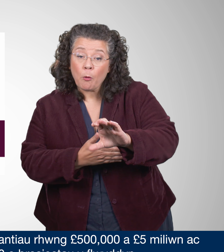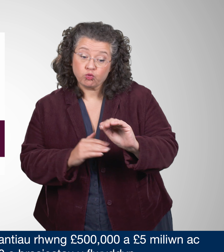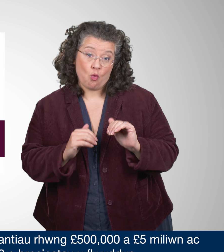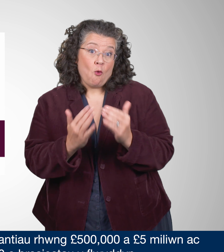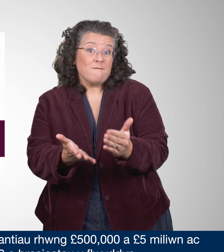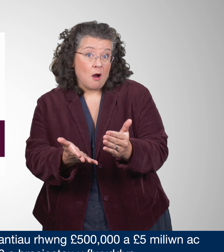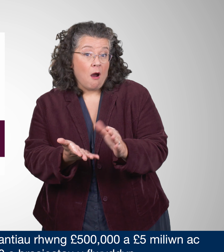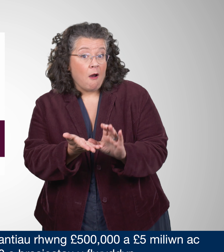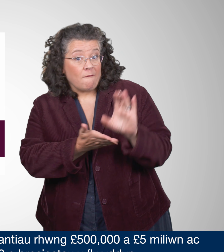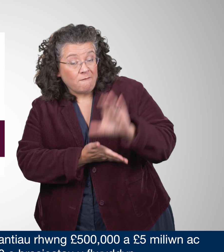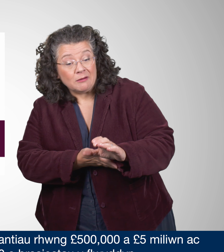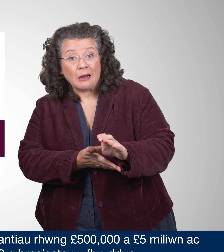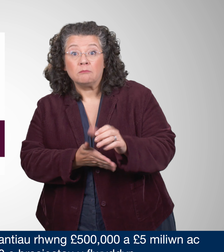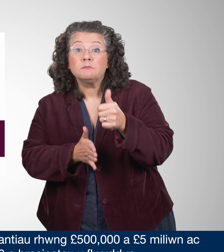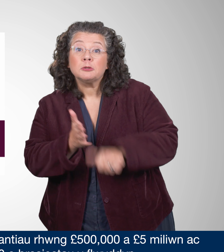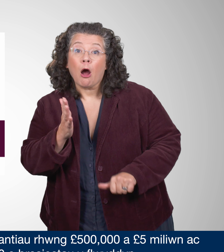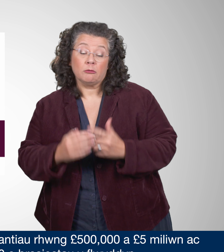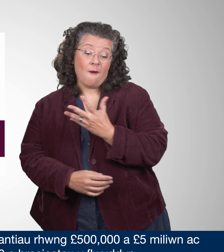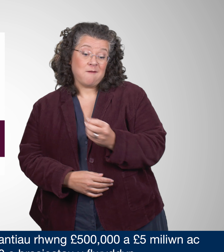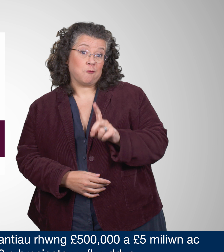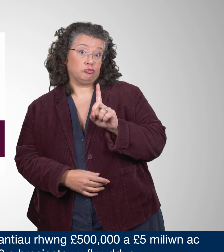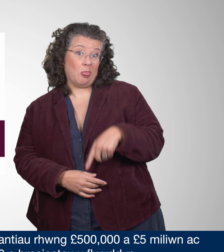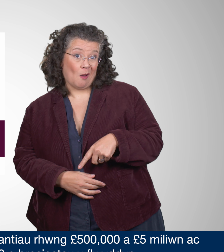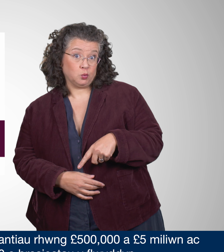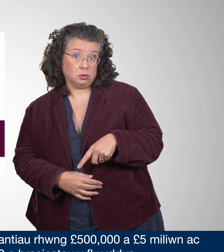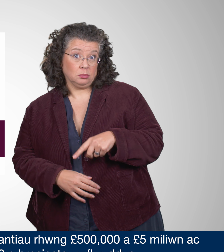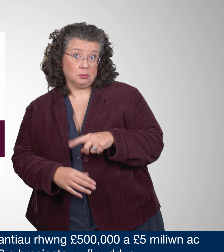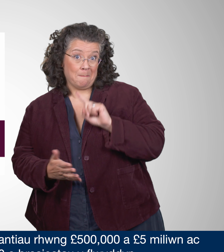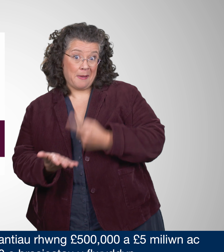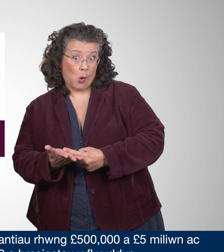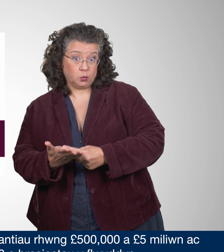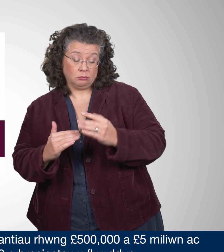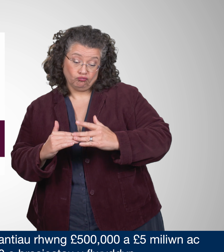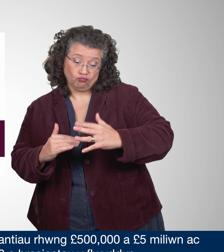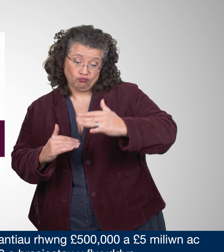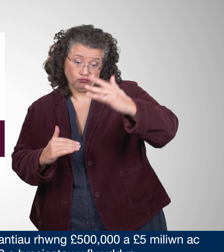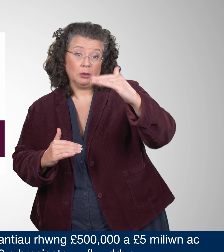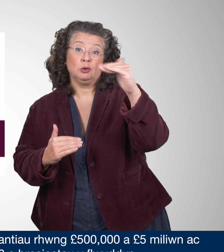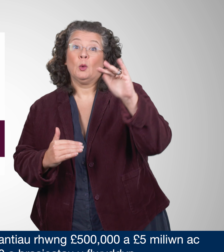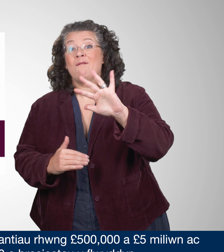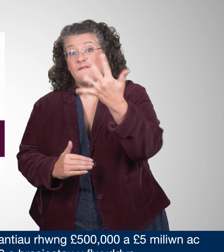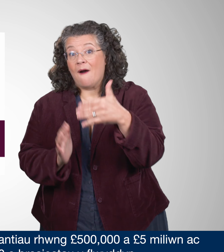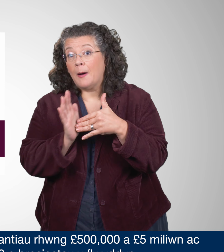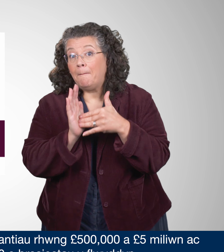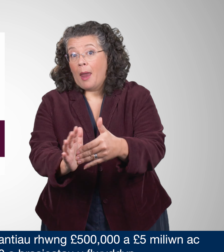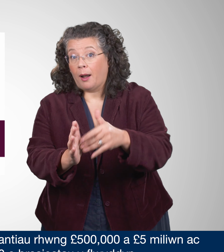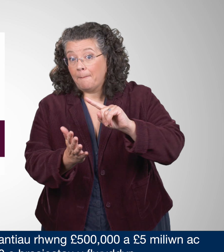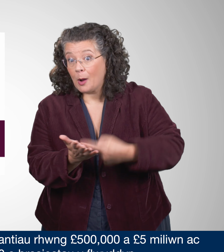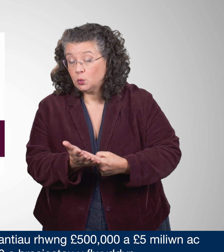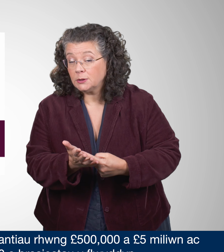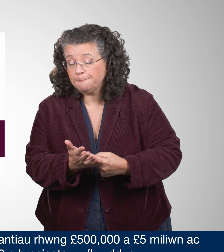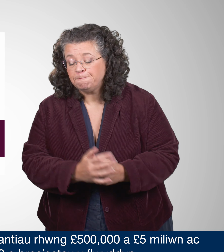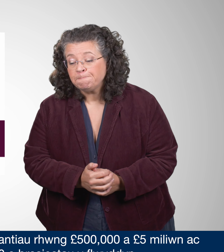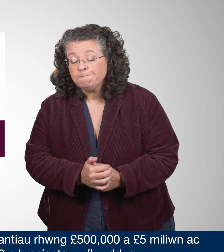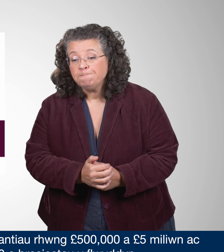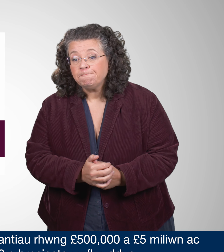Cronfa'r Deyrnas Unedig yn cynnig grantiau rhwng £500,000 o bunnoedd a £5 miliwn o bunnoedd,